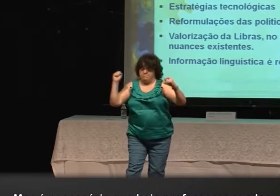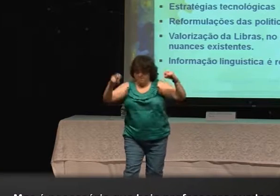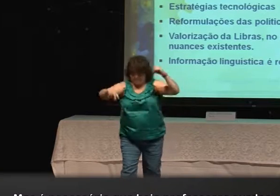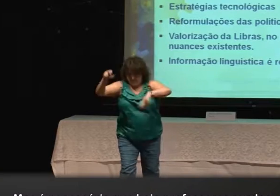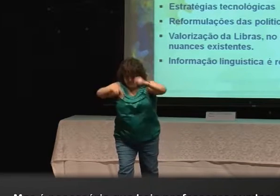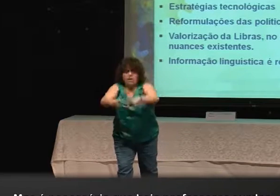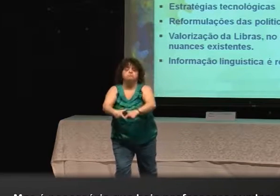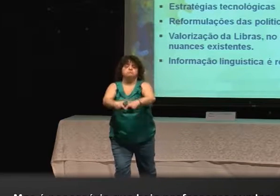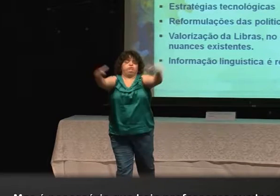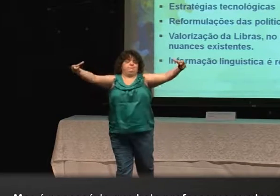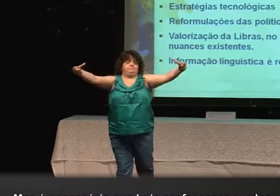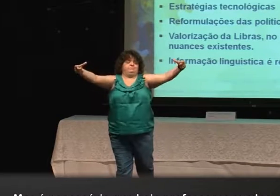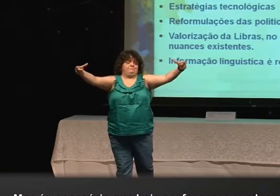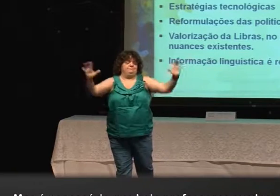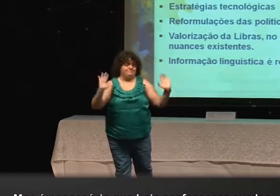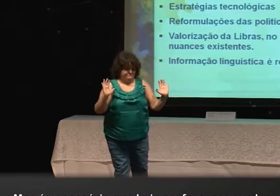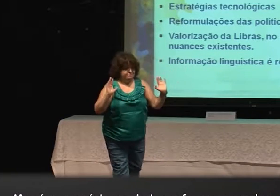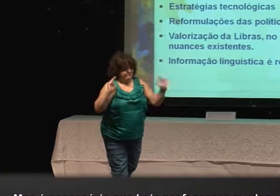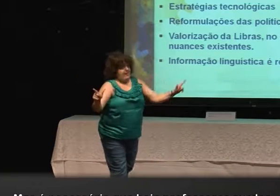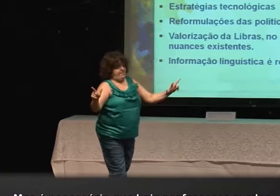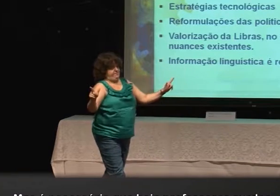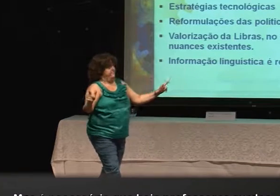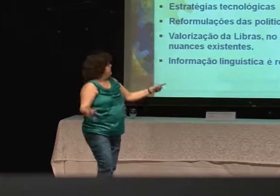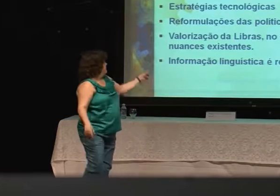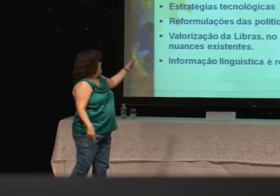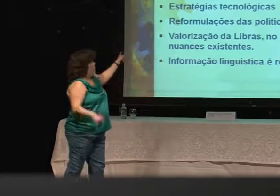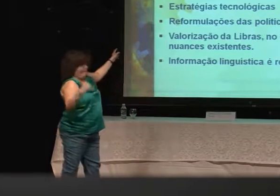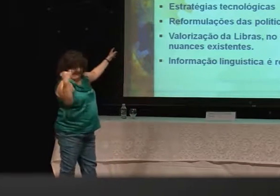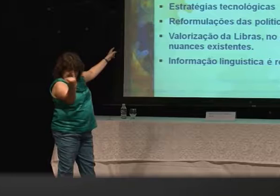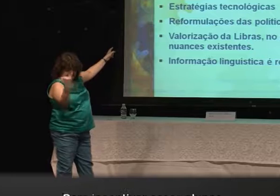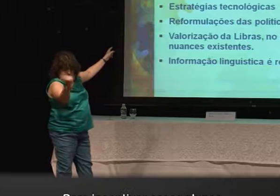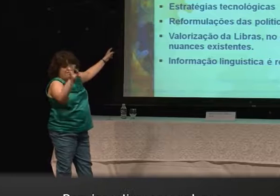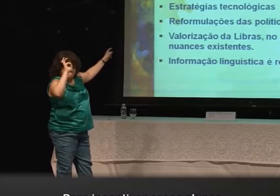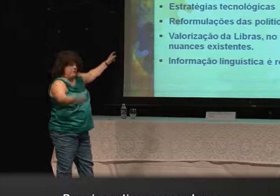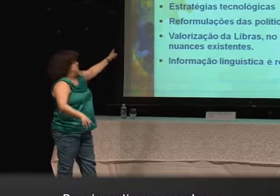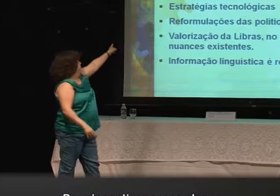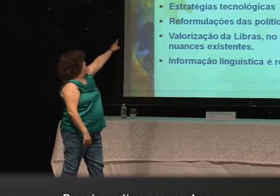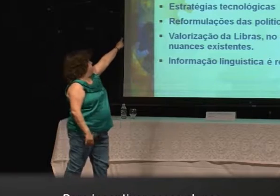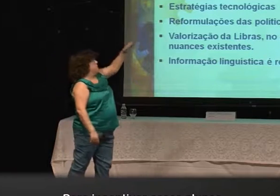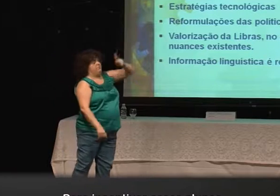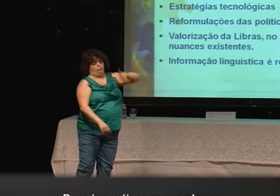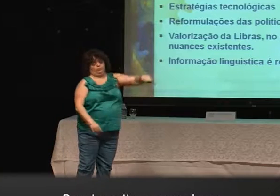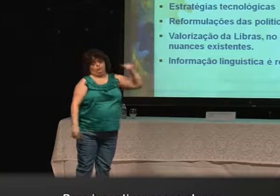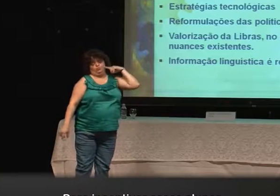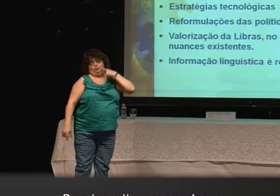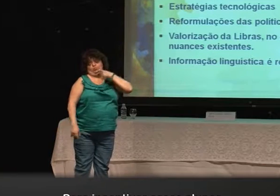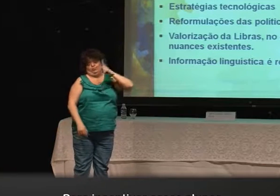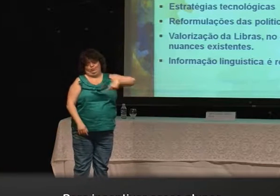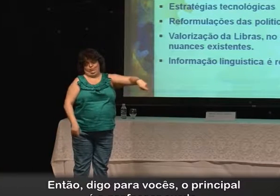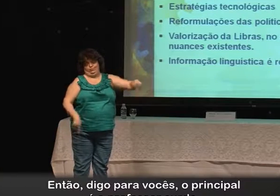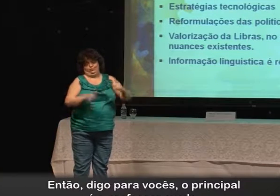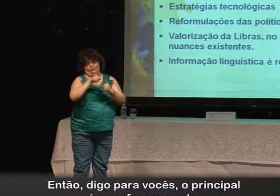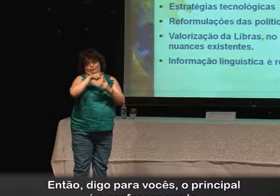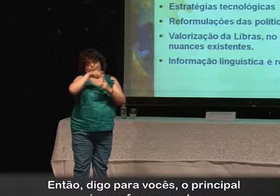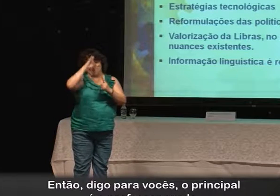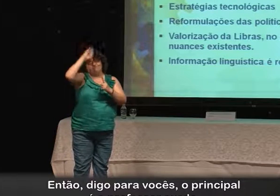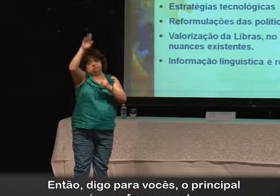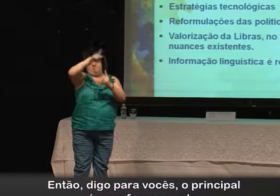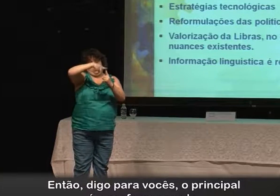haja professores surdos, para incentivar esses alunos. Então, eu digo